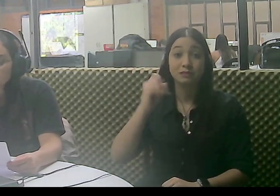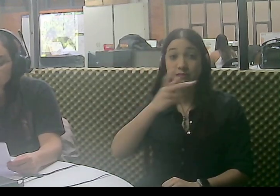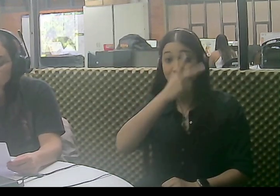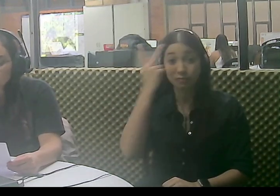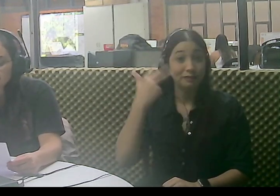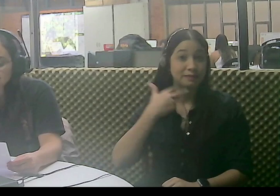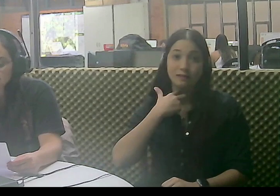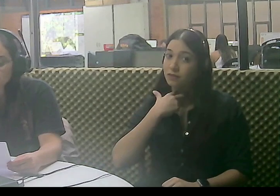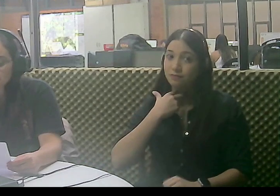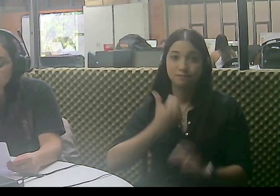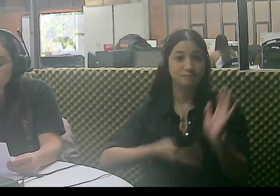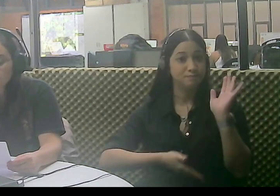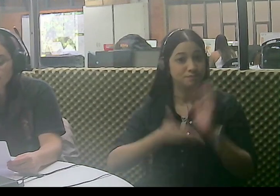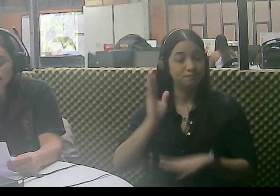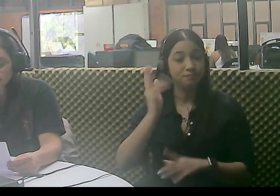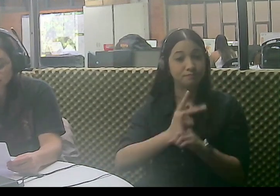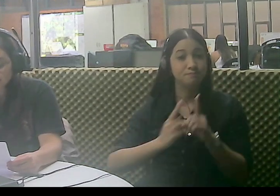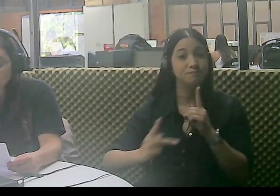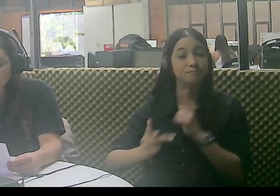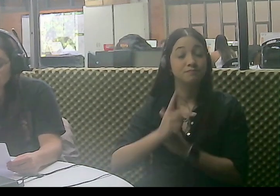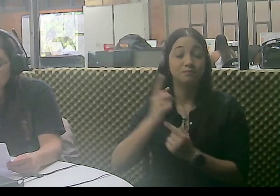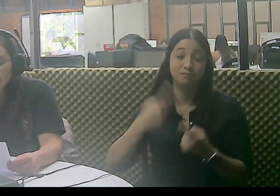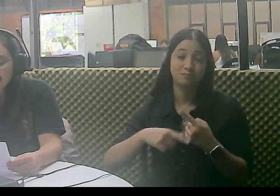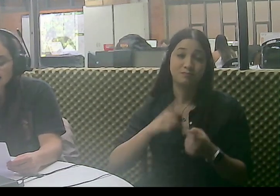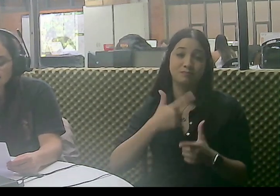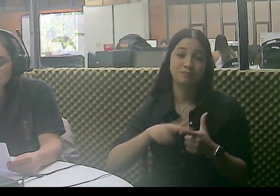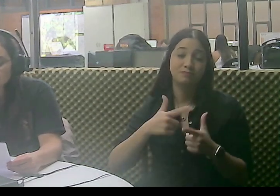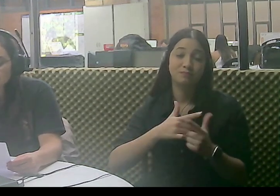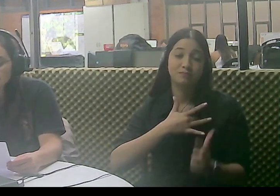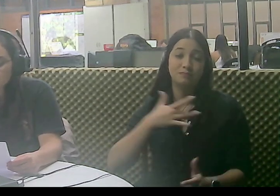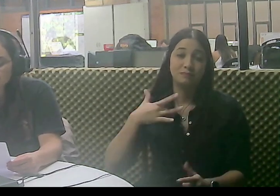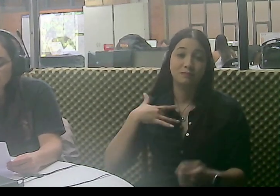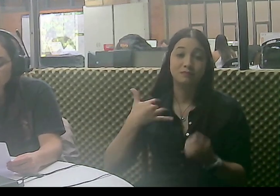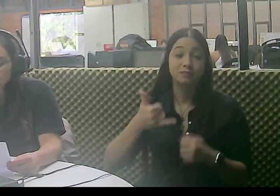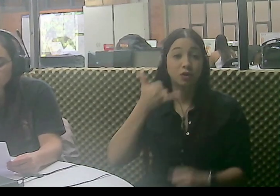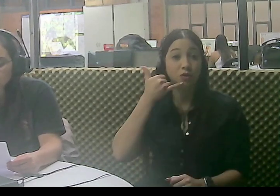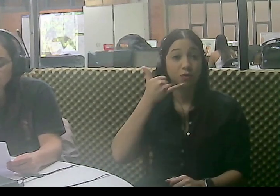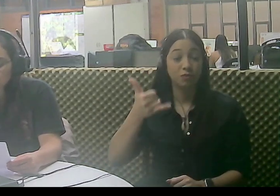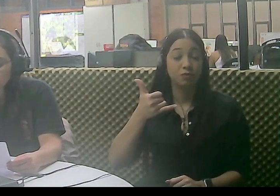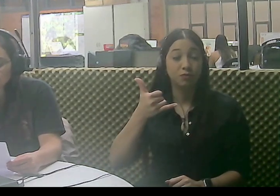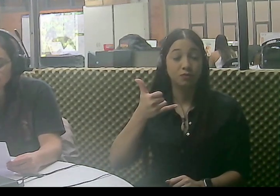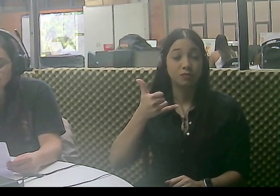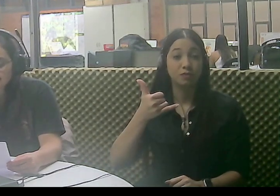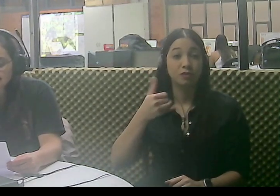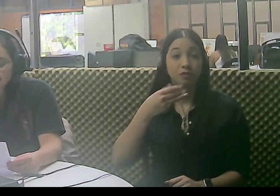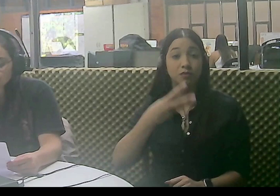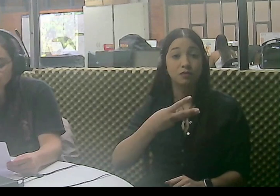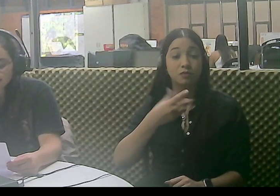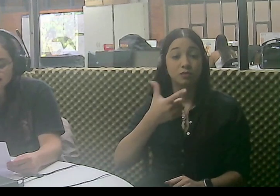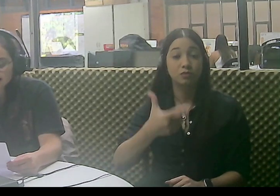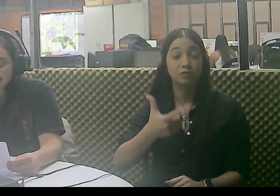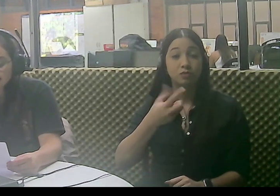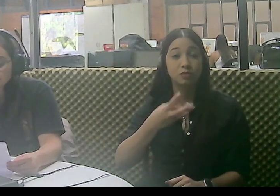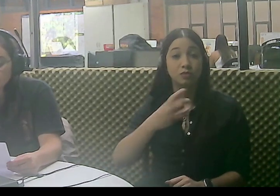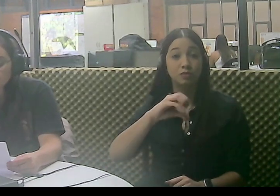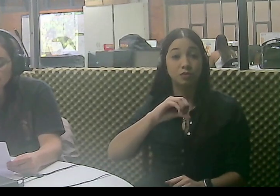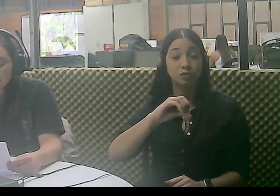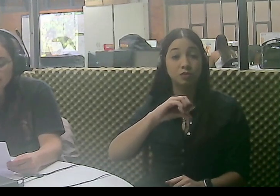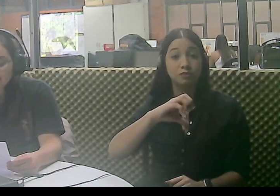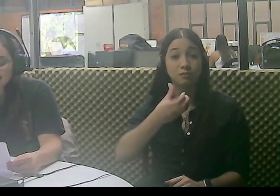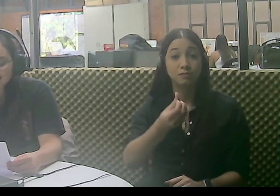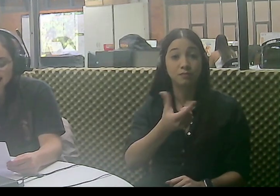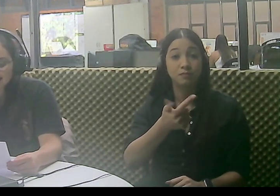não puder comparecer ao IPREMO por razões de saúde, é necessário entrar em contato pelo telefone